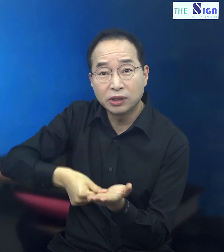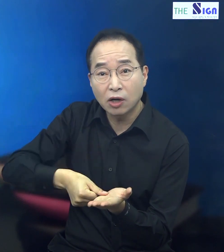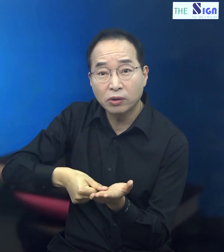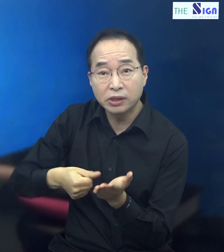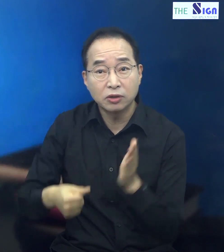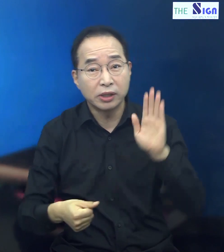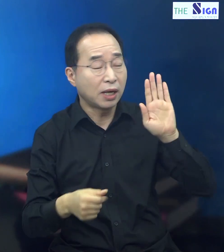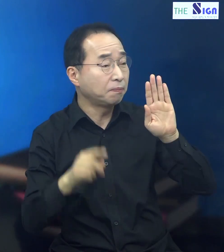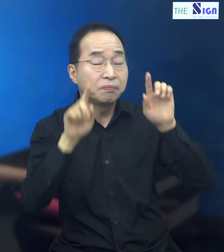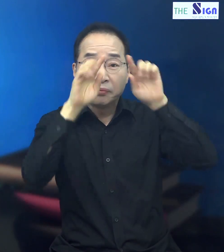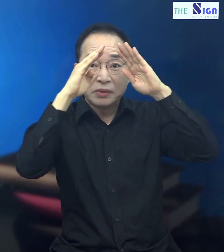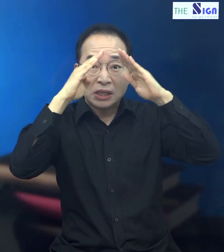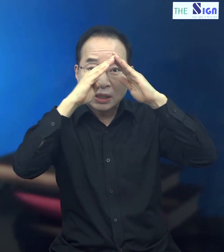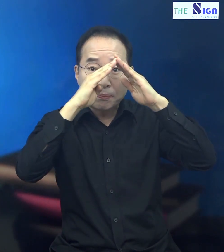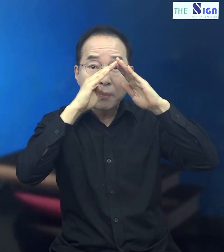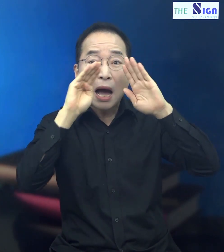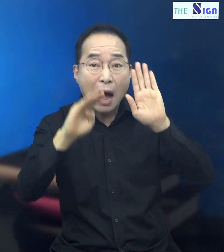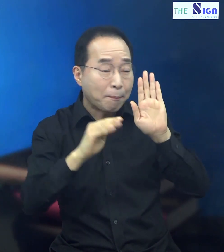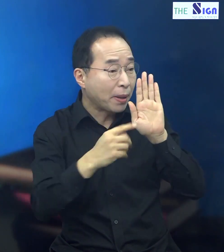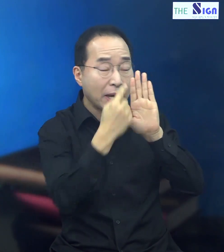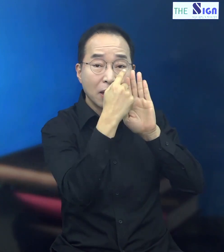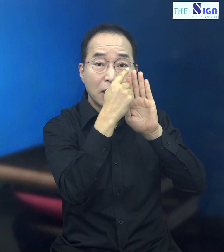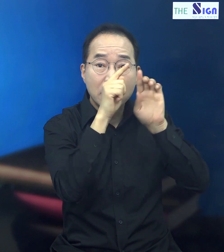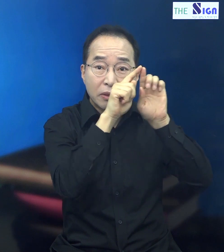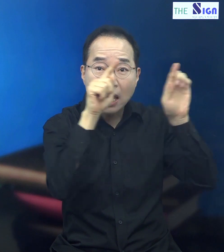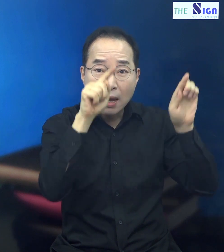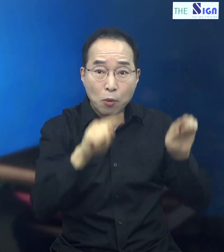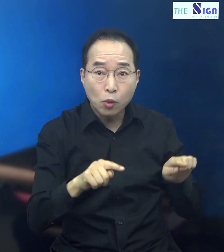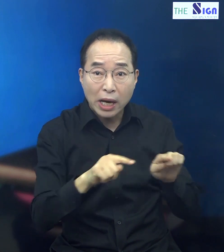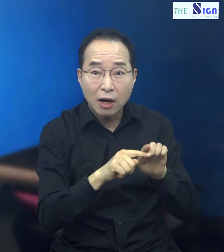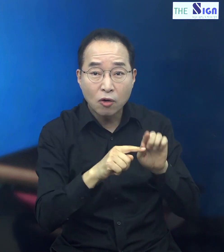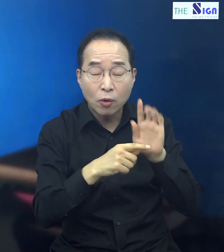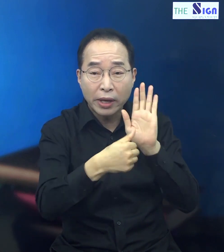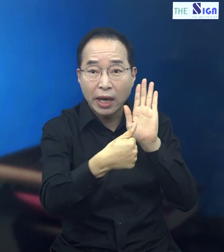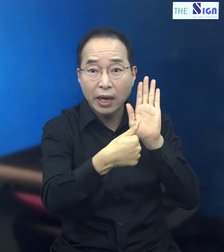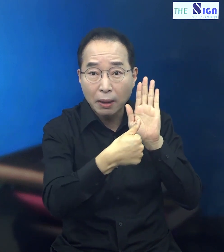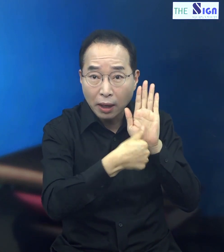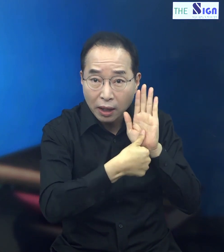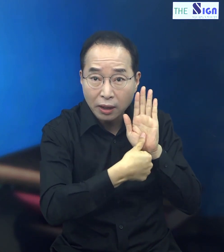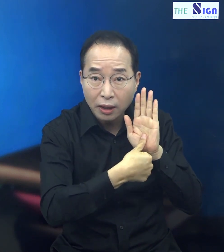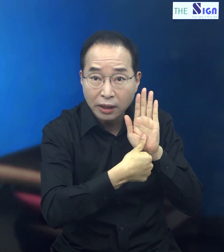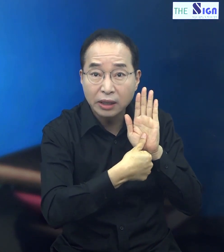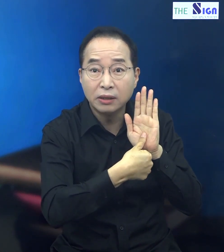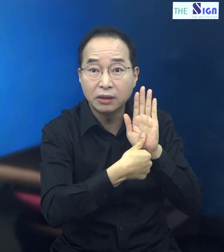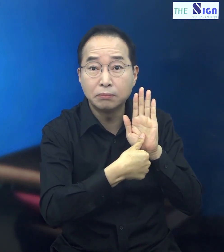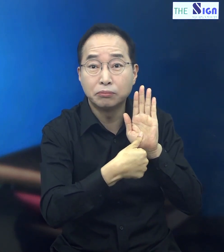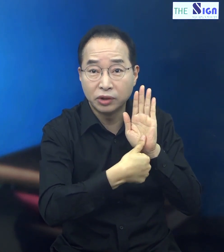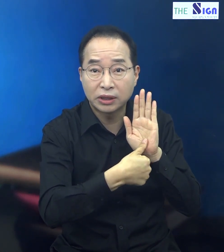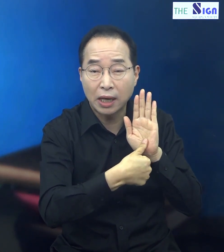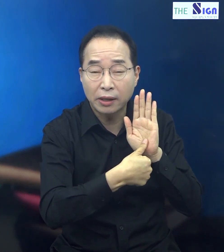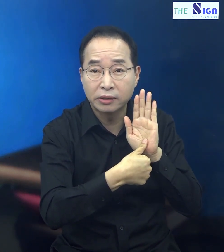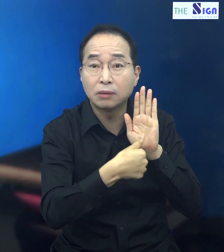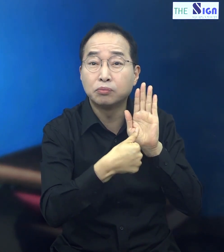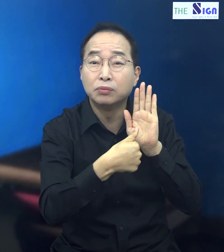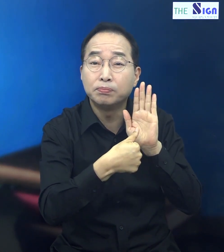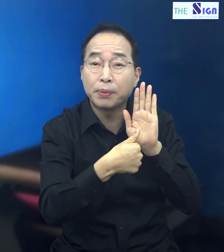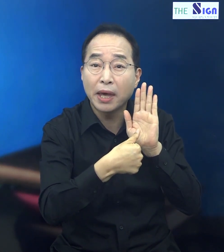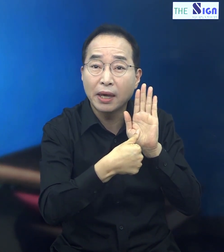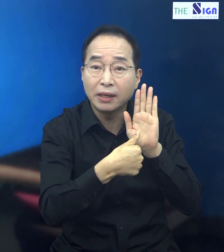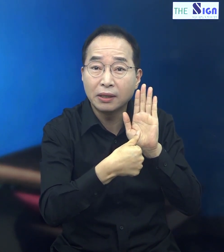어디 있는 거냐? 집 앞에 네모난고에 있는 문자. 그래서 문패에